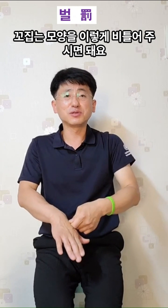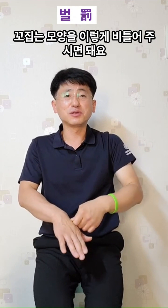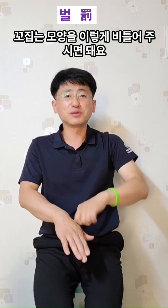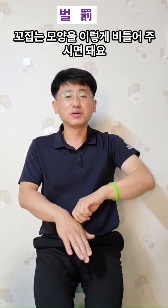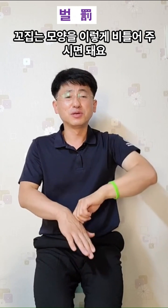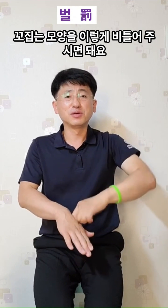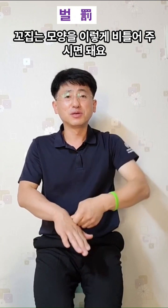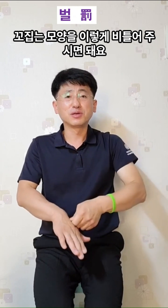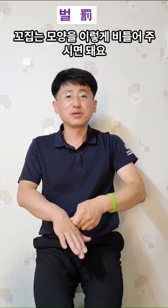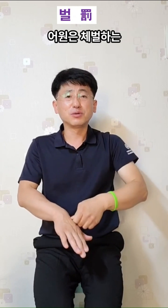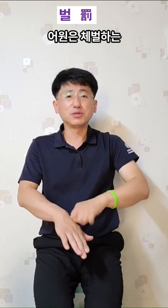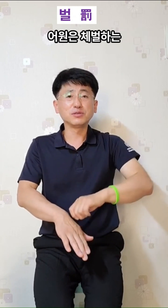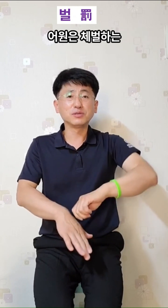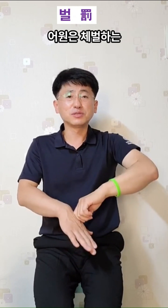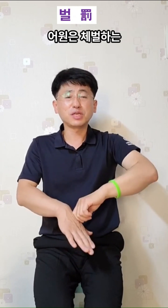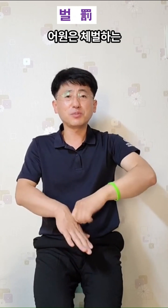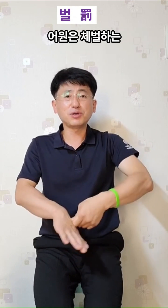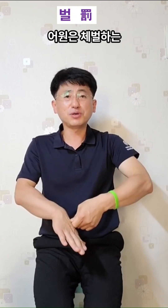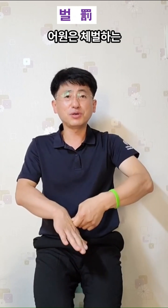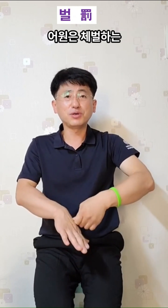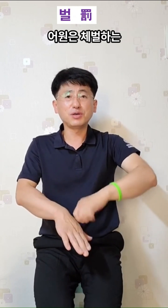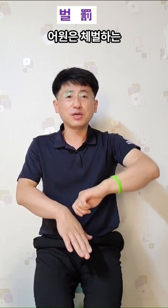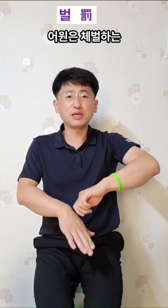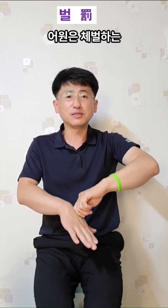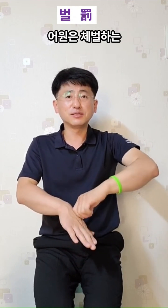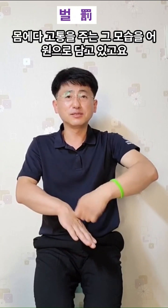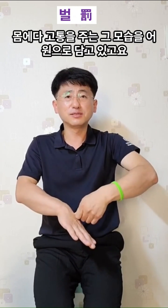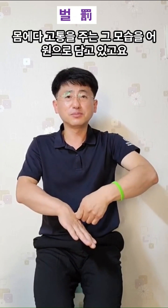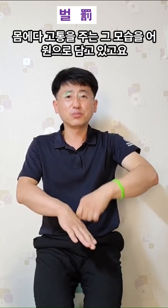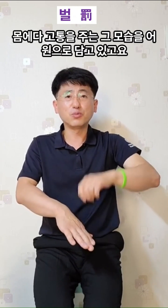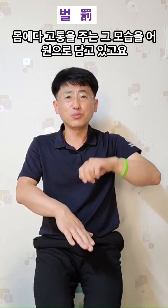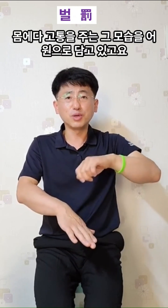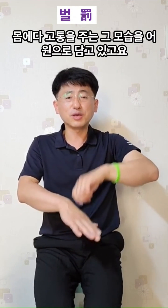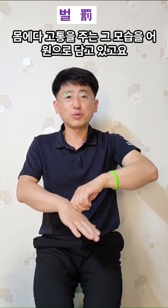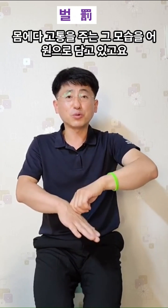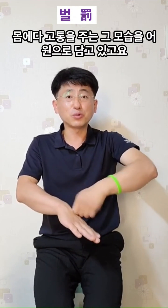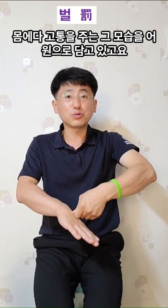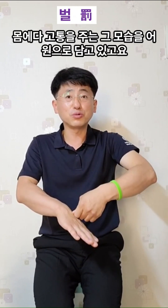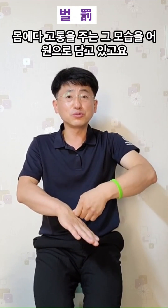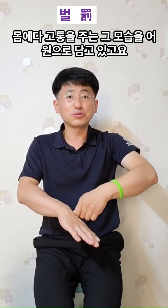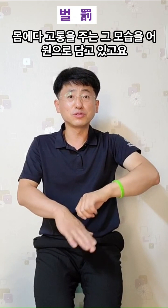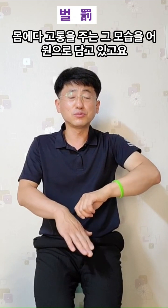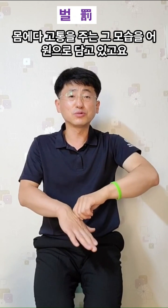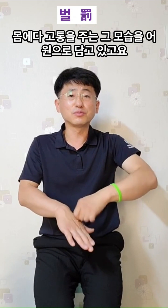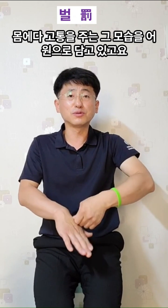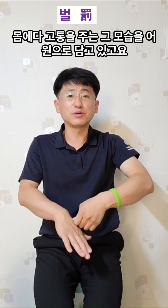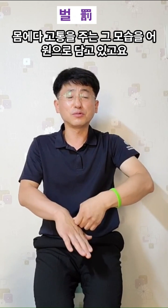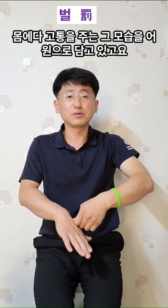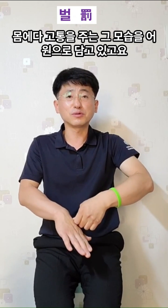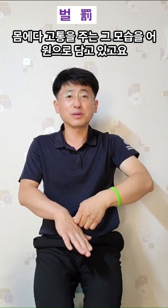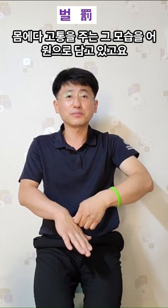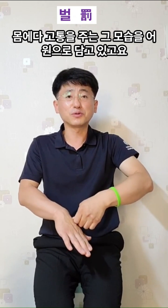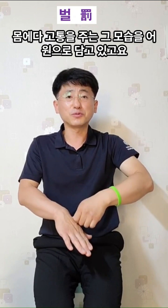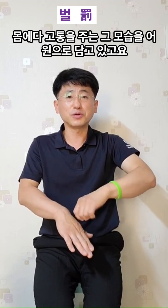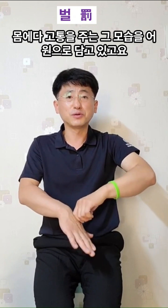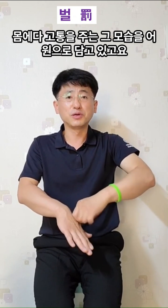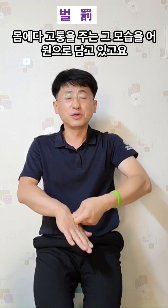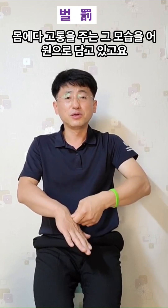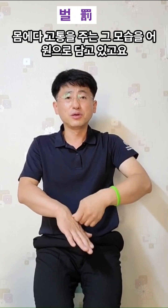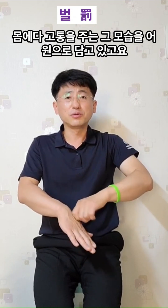돼요. 이 어원은 체벌하는, 몸에다 고통을 주는 그 모습을 어원으로 담고 있고요. 이